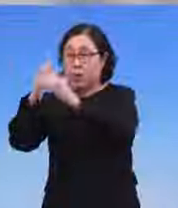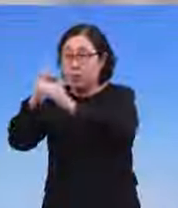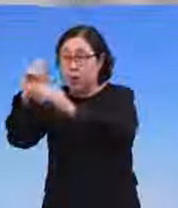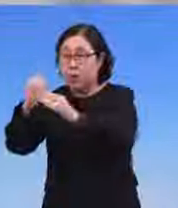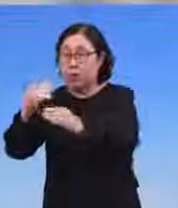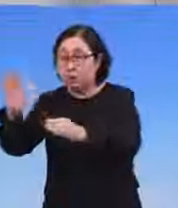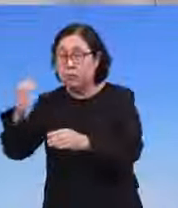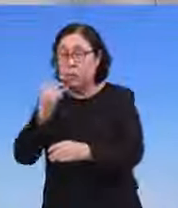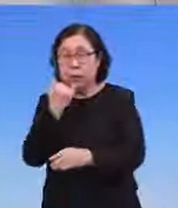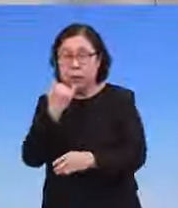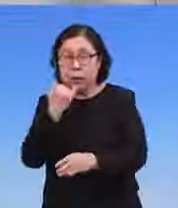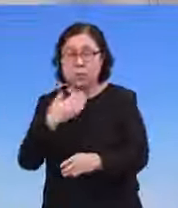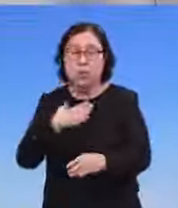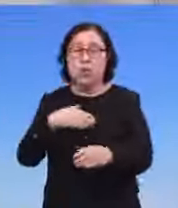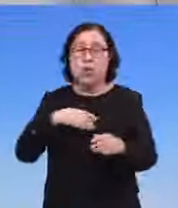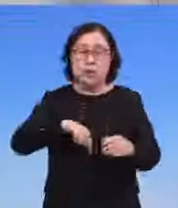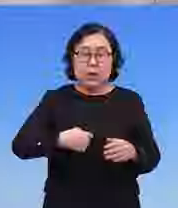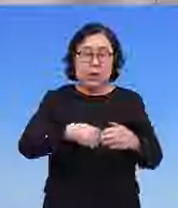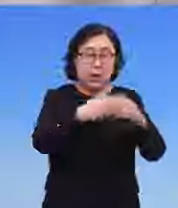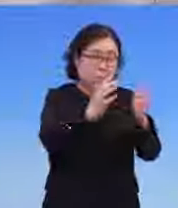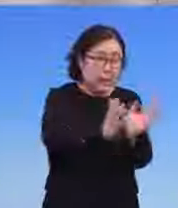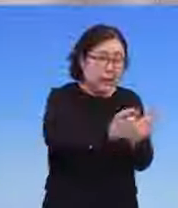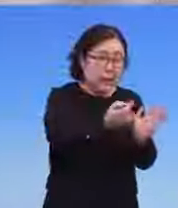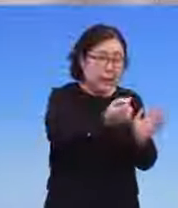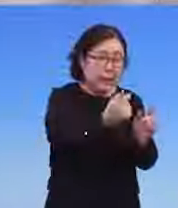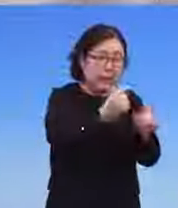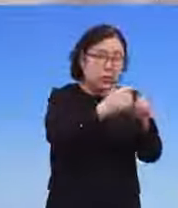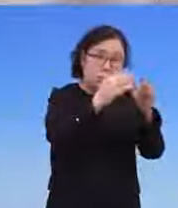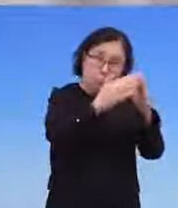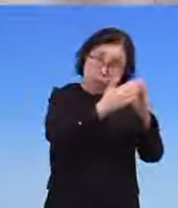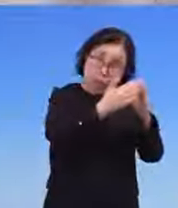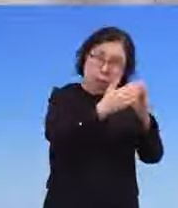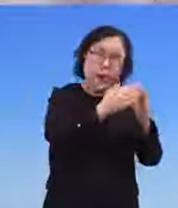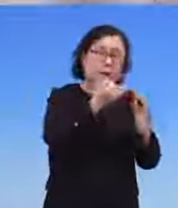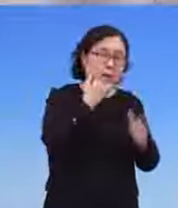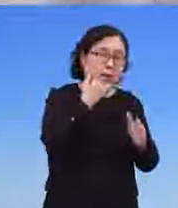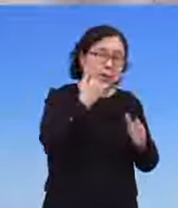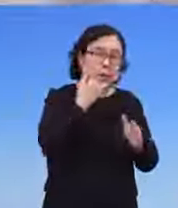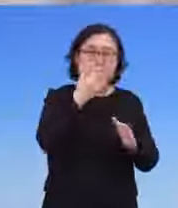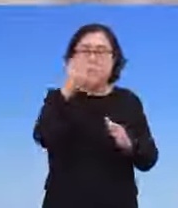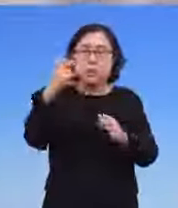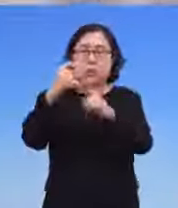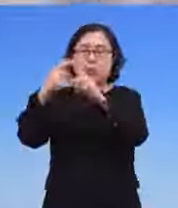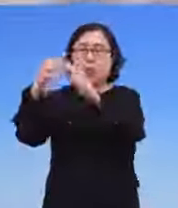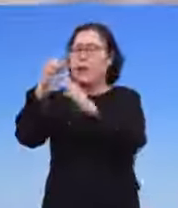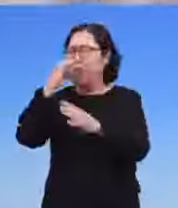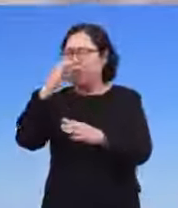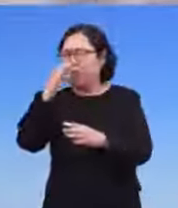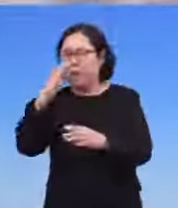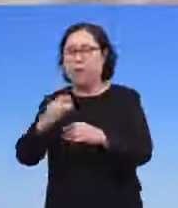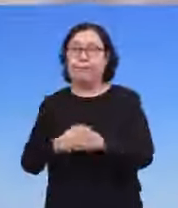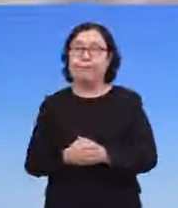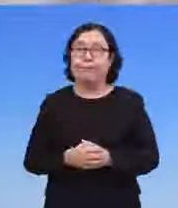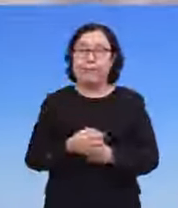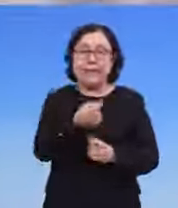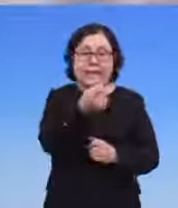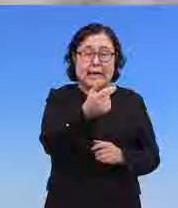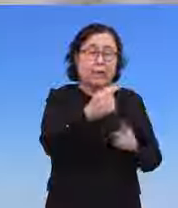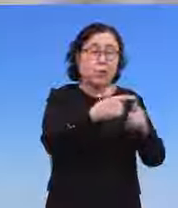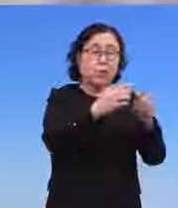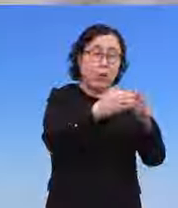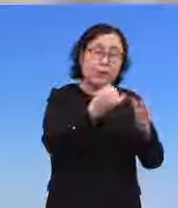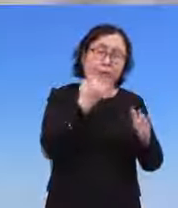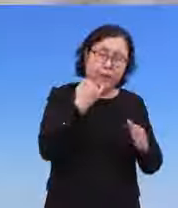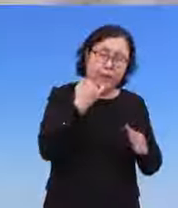거기 가기 싫다. 그러면 동네의 작은 교회로 가시면 됩니다. 큰 교회로 가시는 건 허락하지 않습니다. 동네의